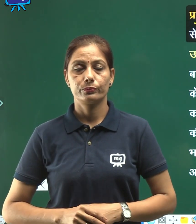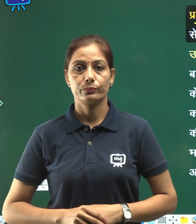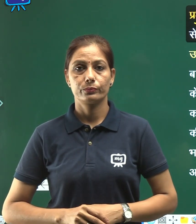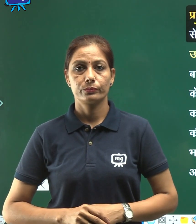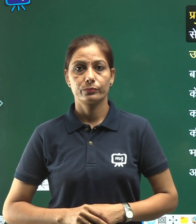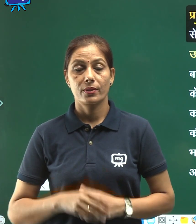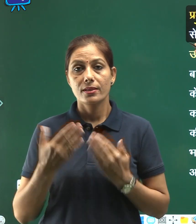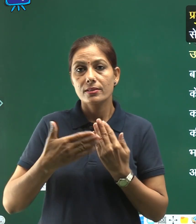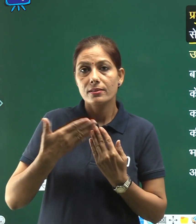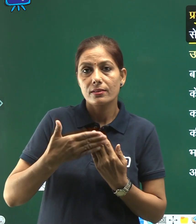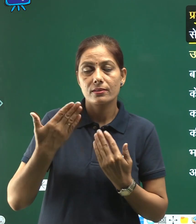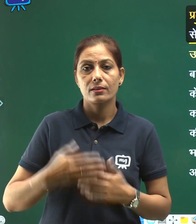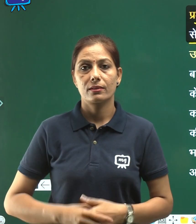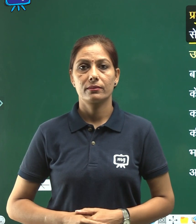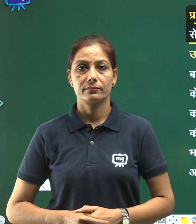सहूलियत से